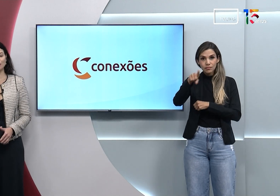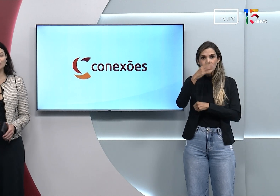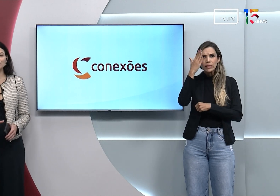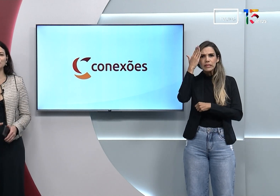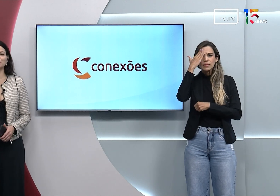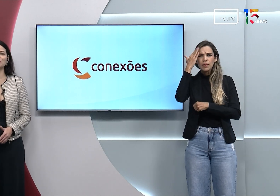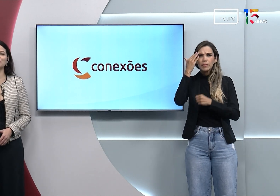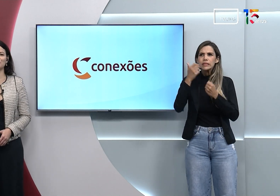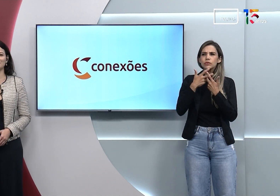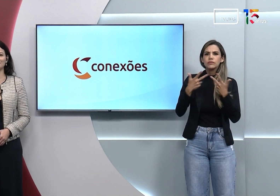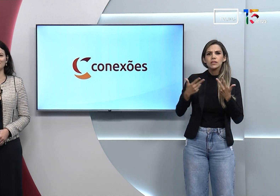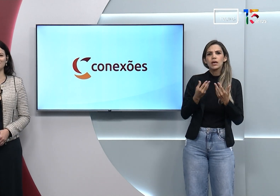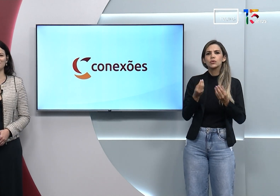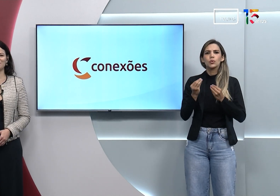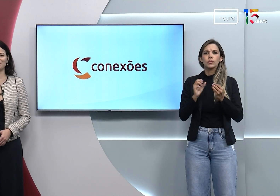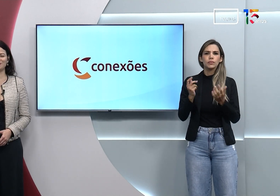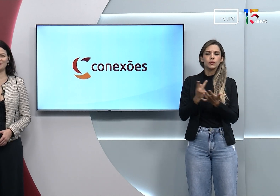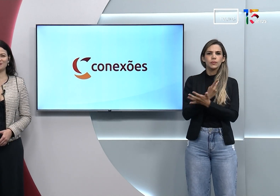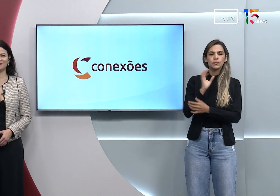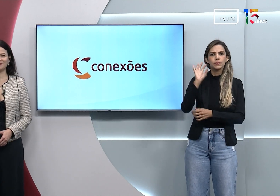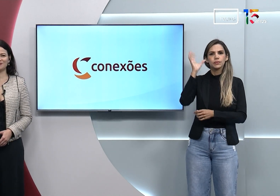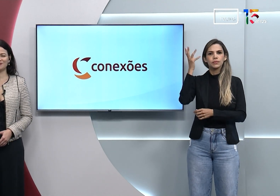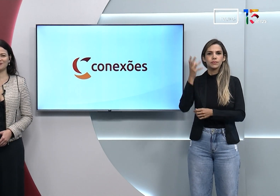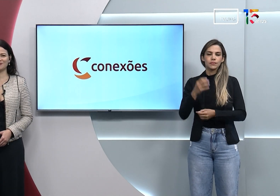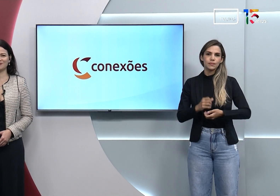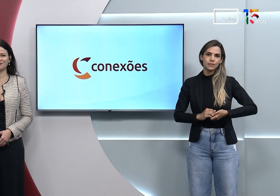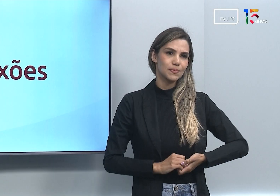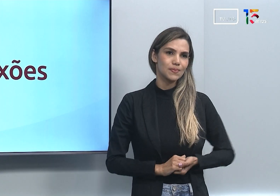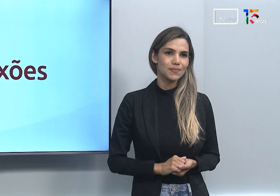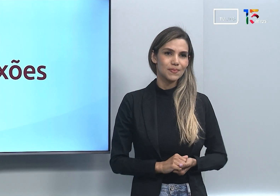atualizar sobre os últimos dias.